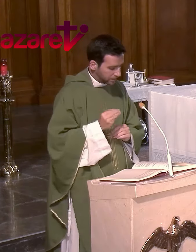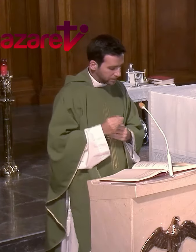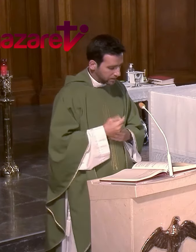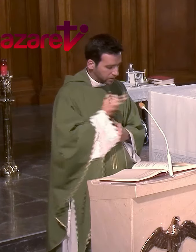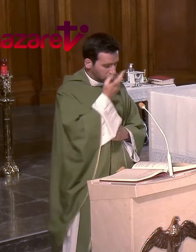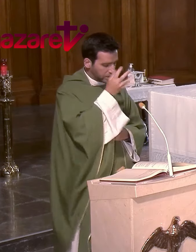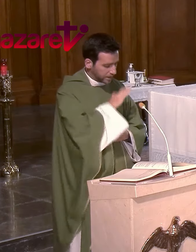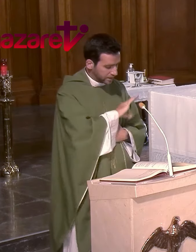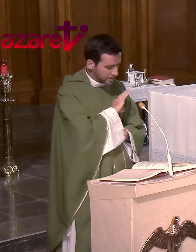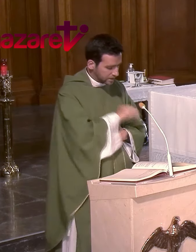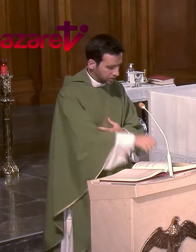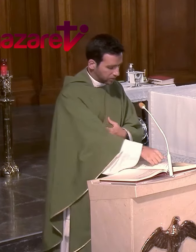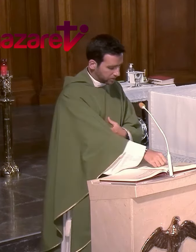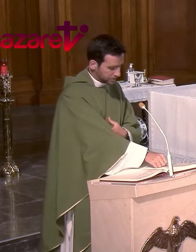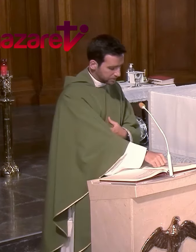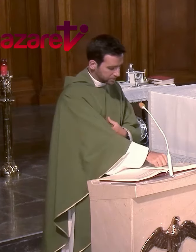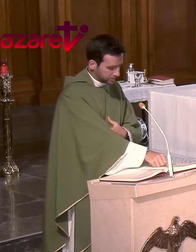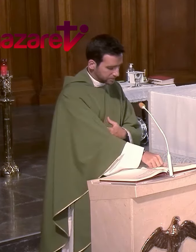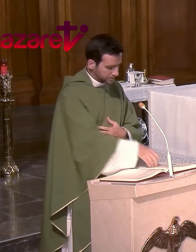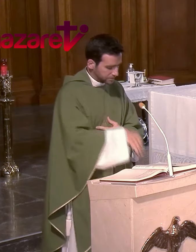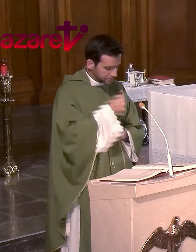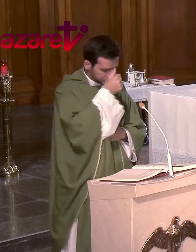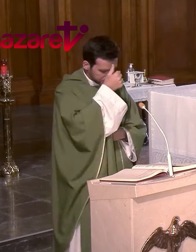San Juan. Gloria a ti, Señor.